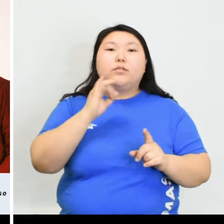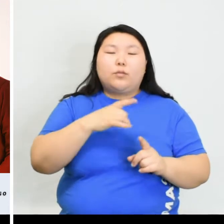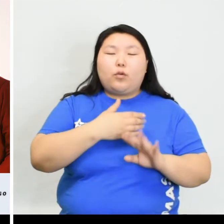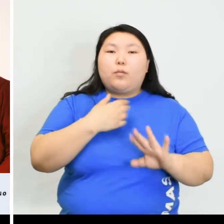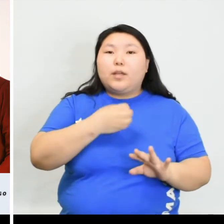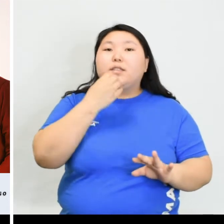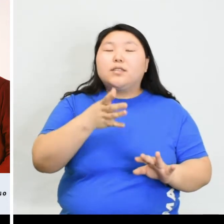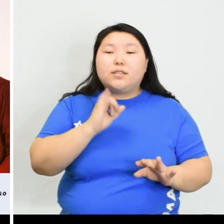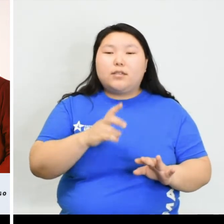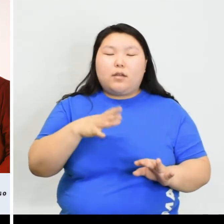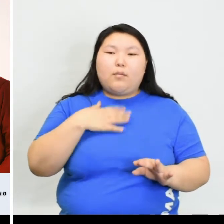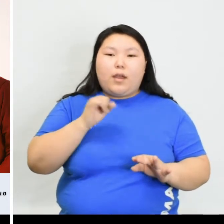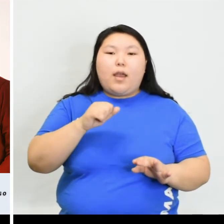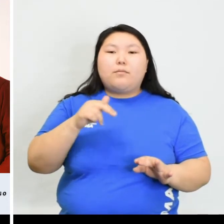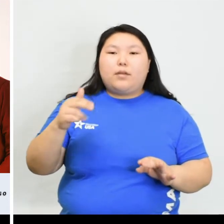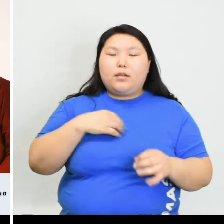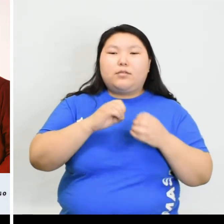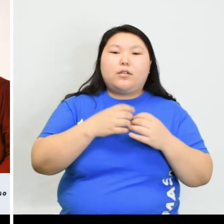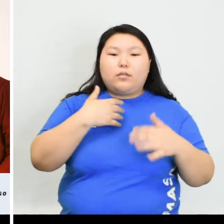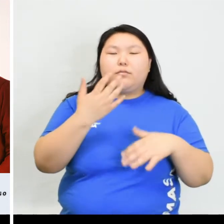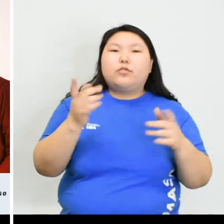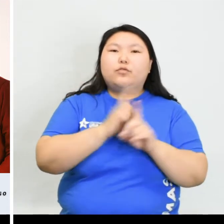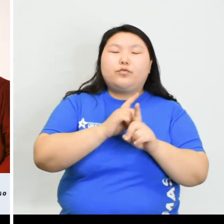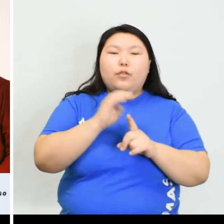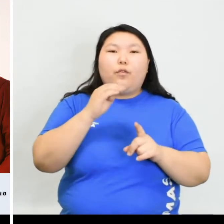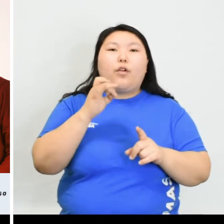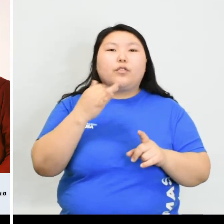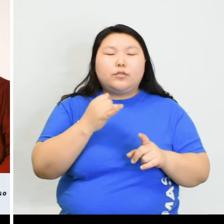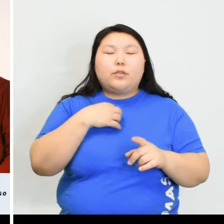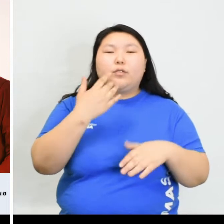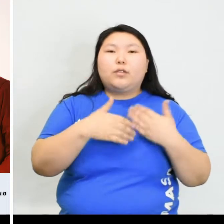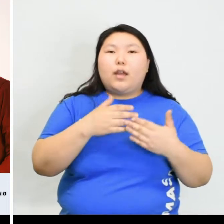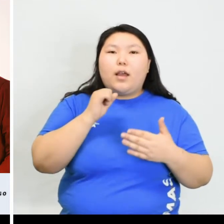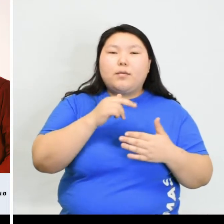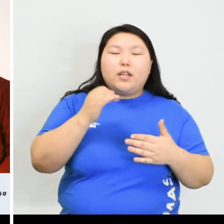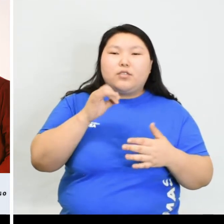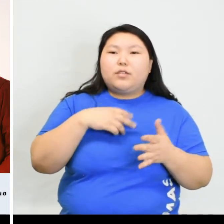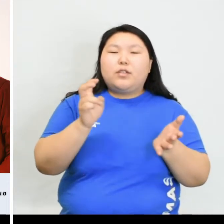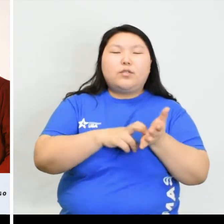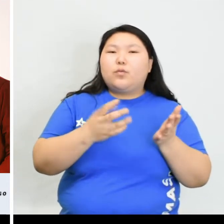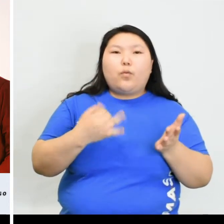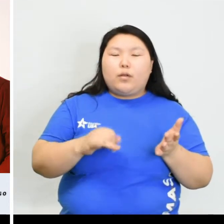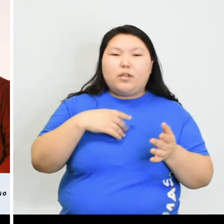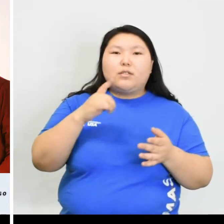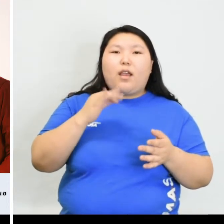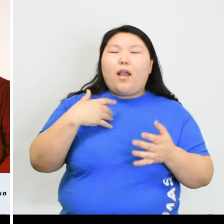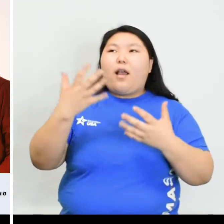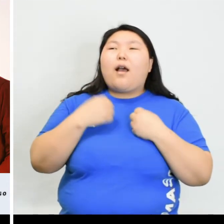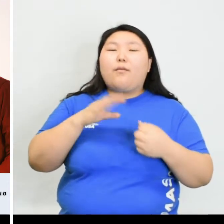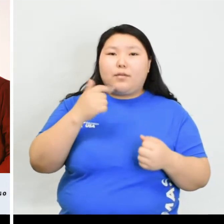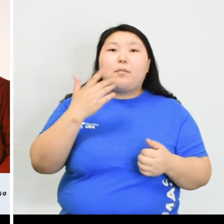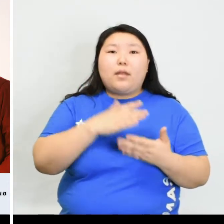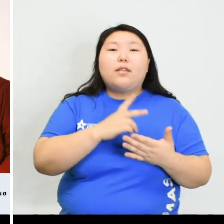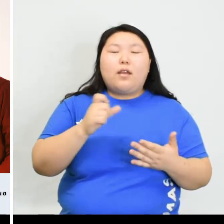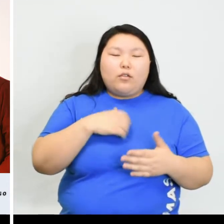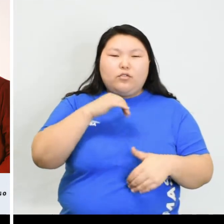дээ. Би чинь бас аппликейшн яваад л тэгэл sorry чиний систем аппликейшн чинь тэнцэнгүй гэсэн тийм захиамаар авдаг юм байна лээ. Доктор